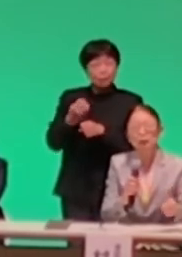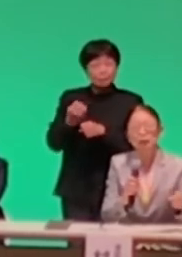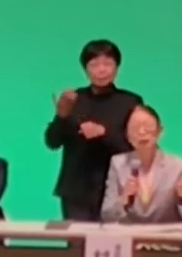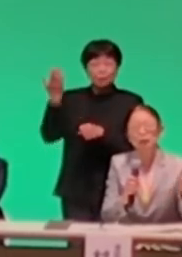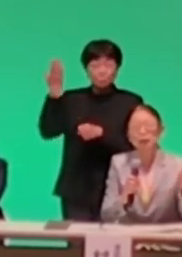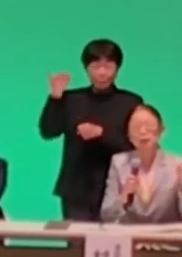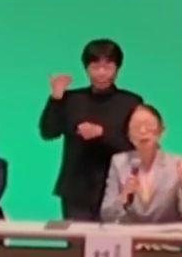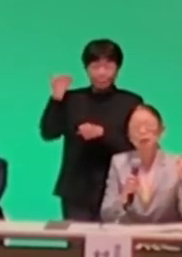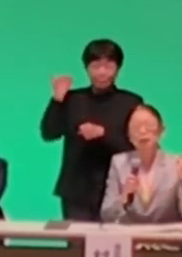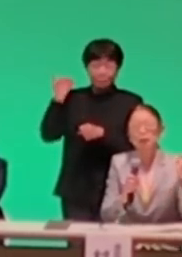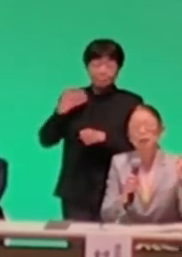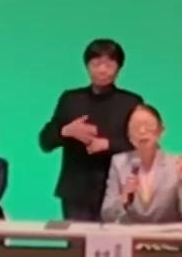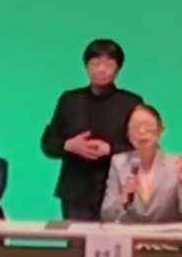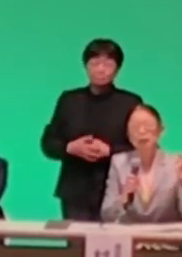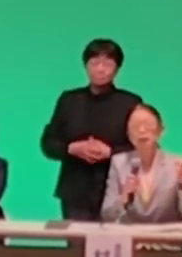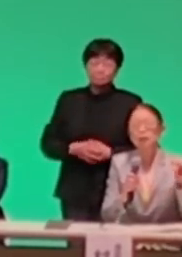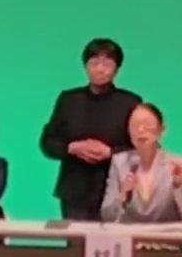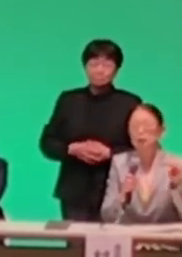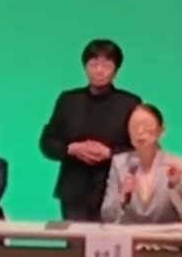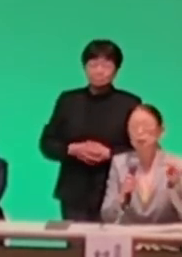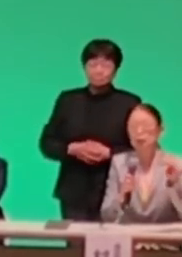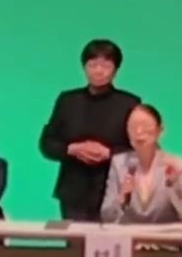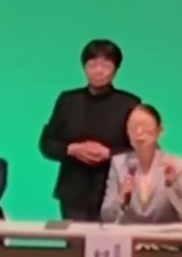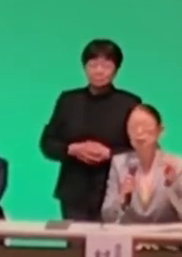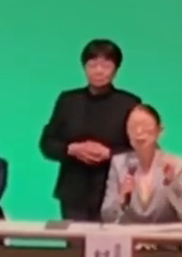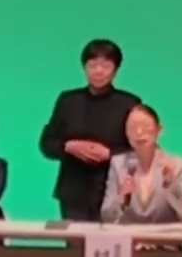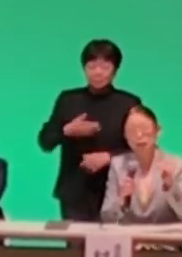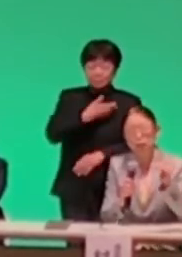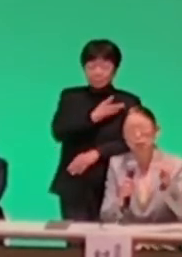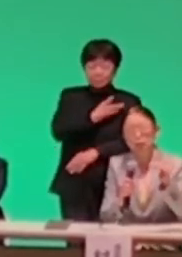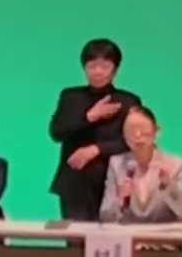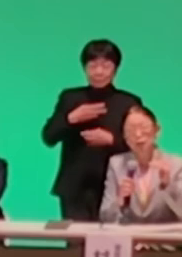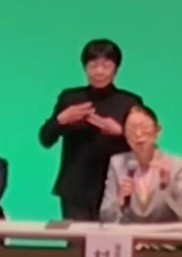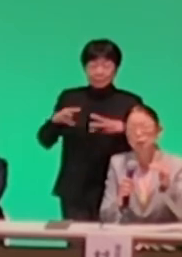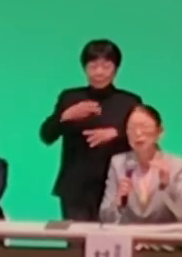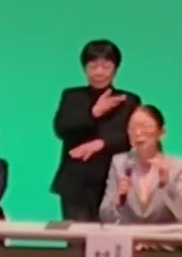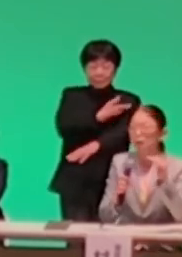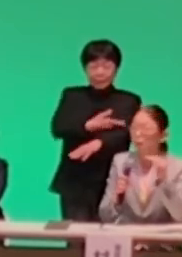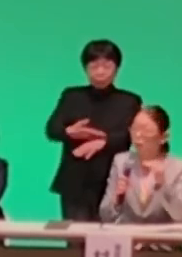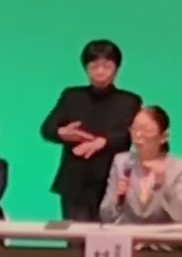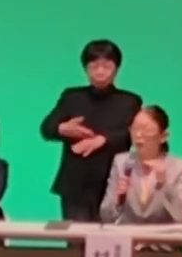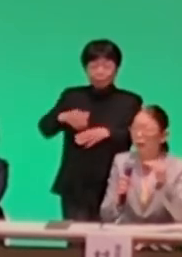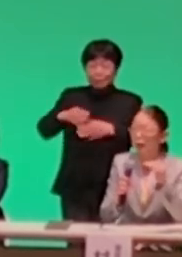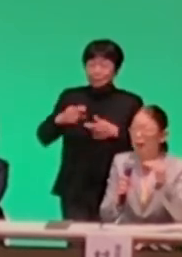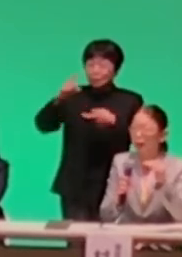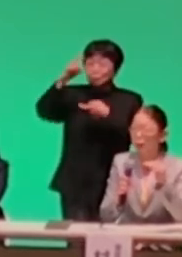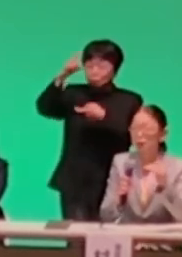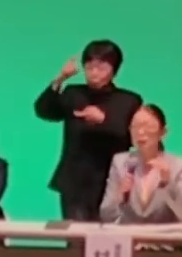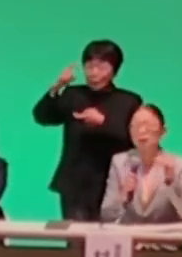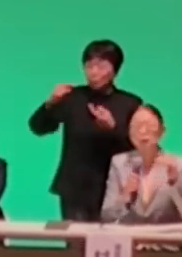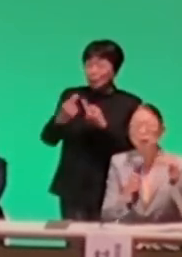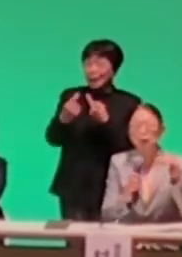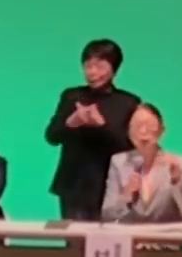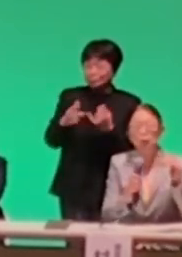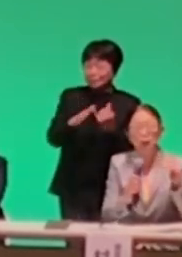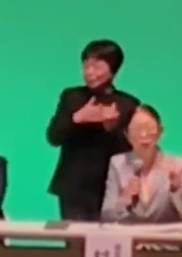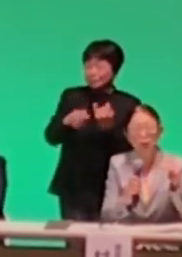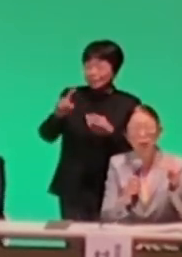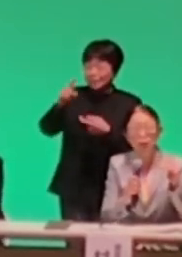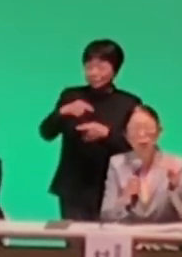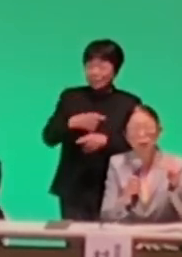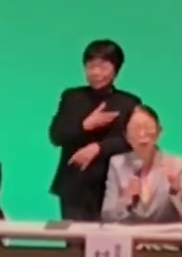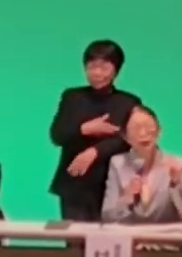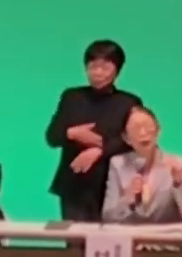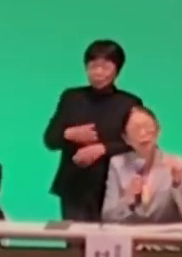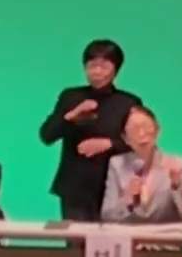二十数年前にから、非伝統的分野への女性労働者の進出に伴